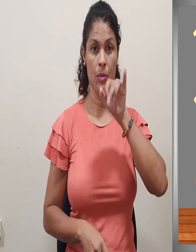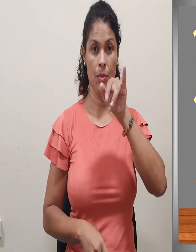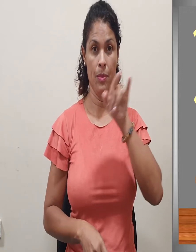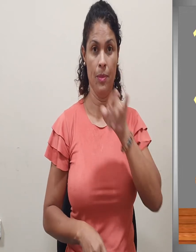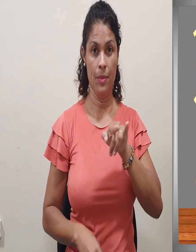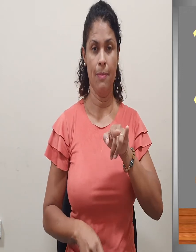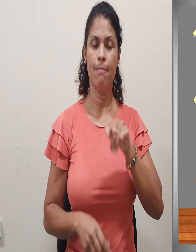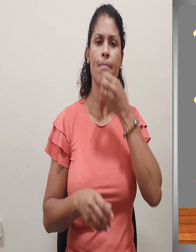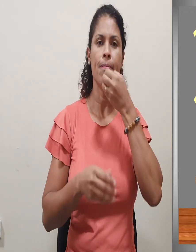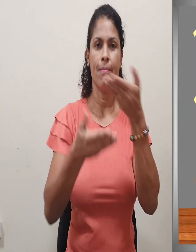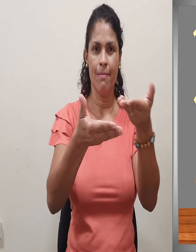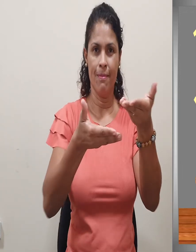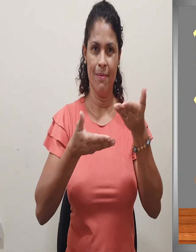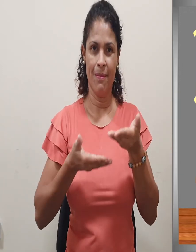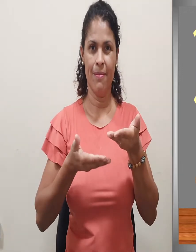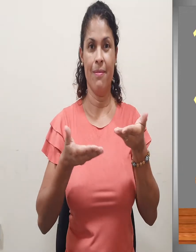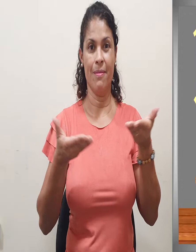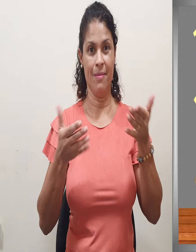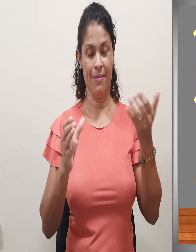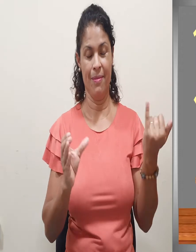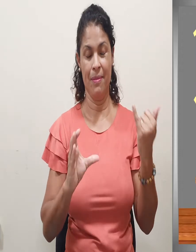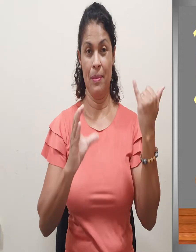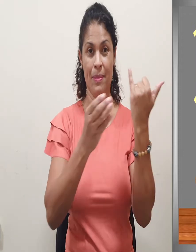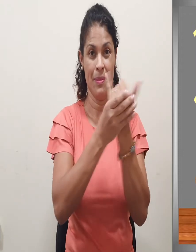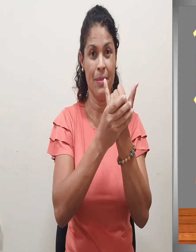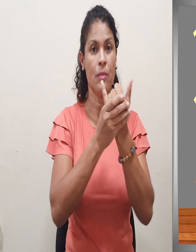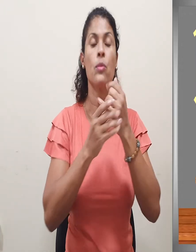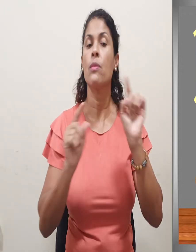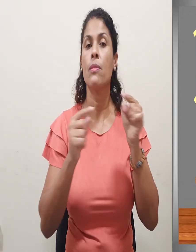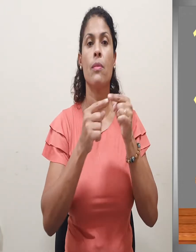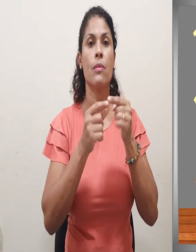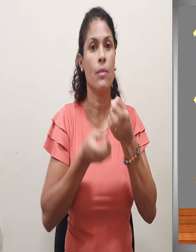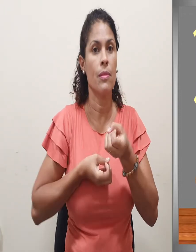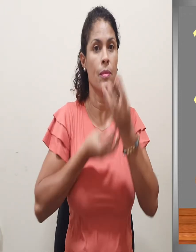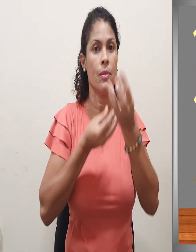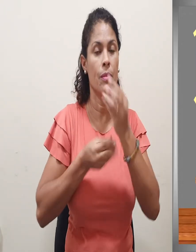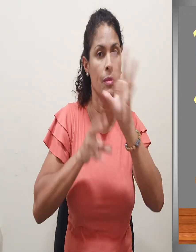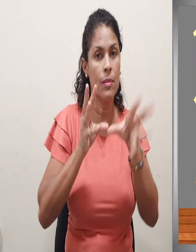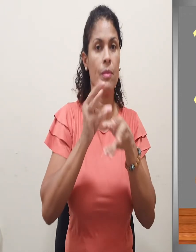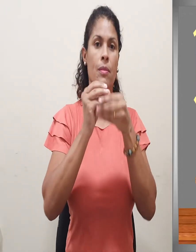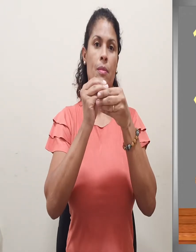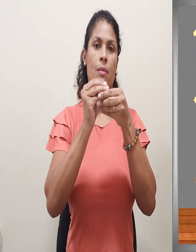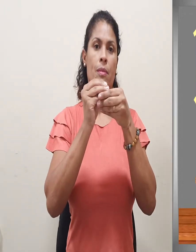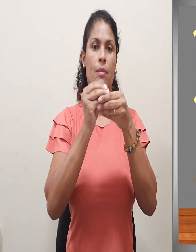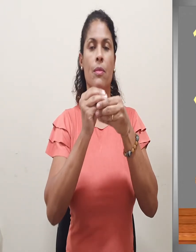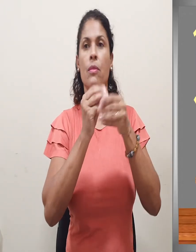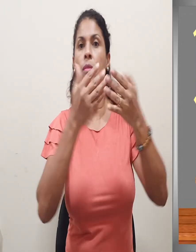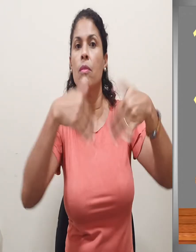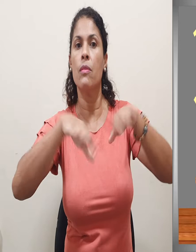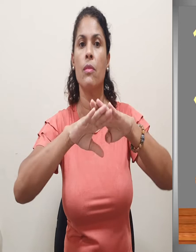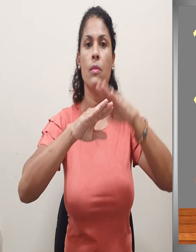Olá, eu sou o professor Luiz Amarante. Sejam bem-vindos. Este canal tem como objetivo fornecer